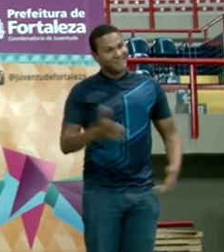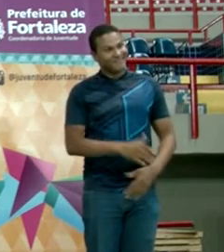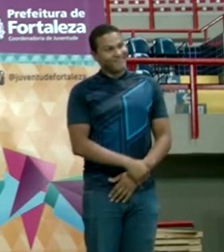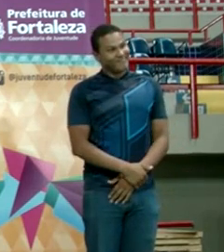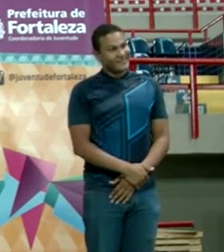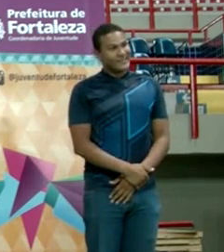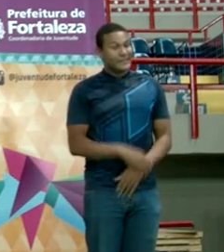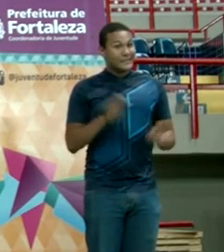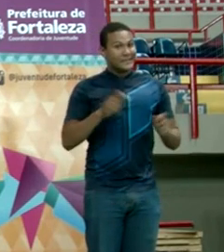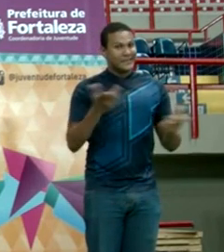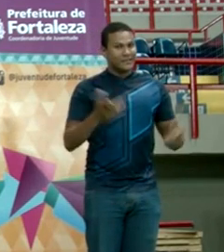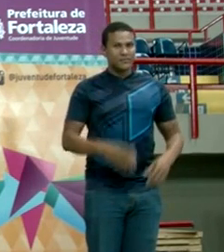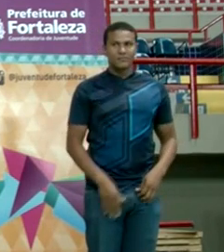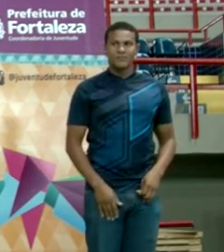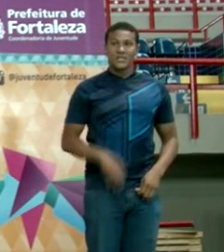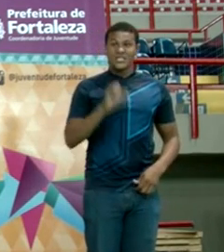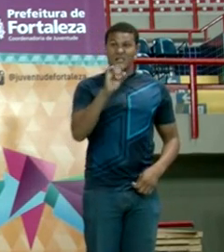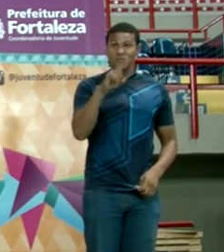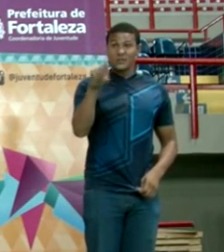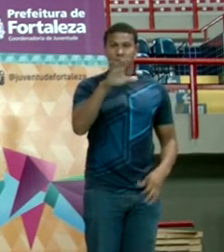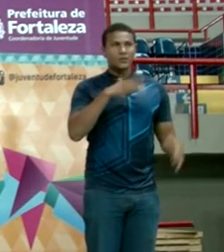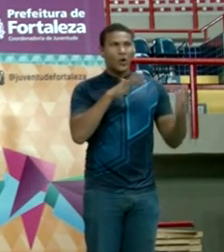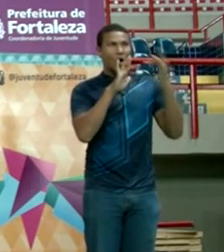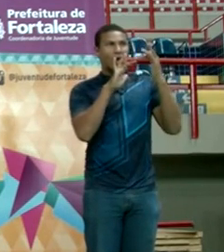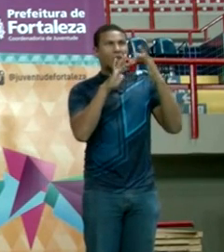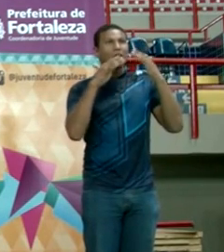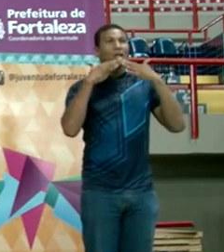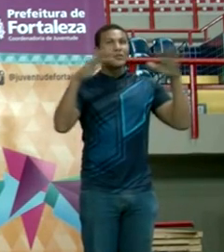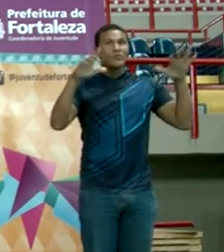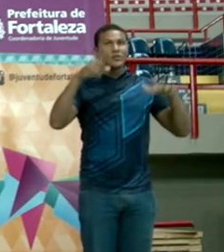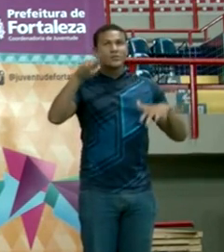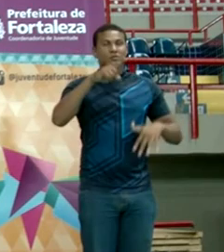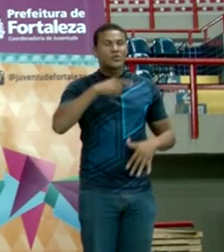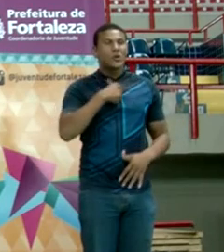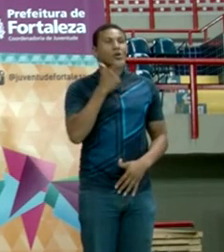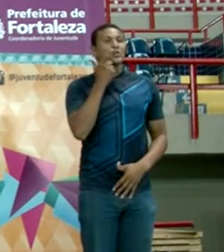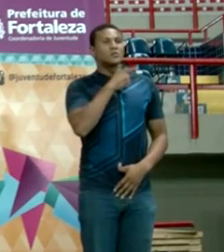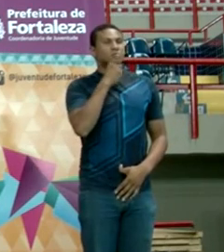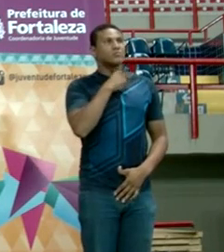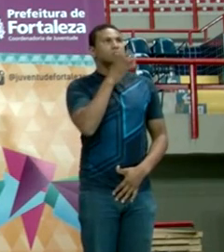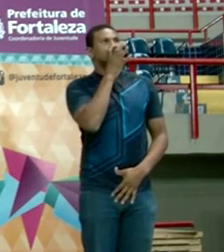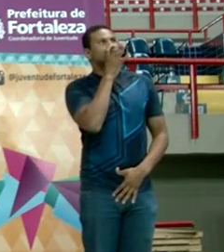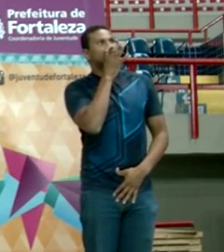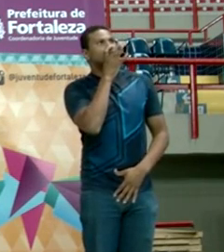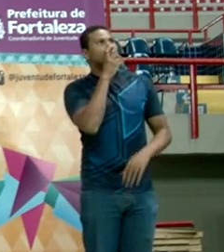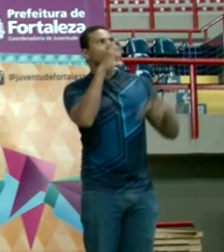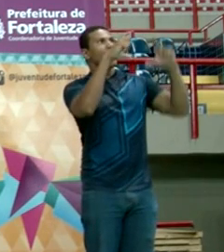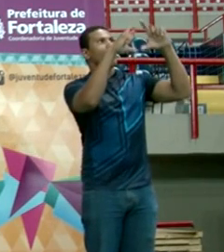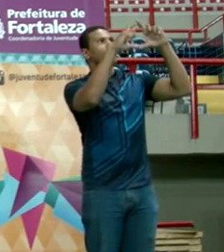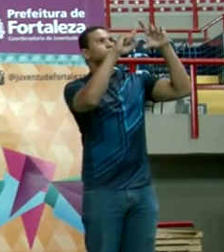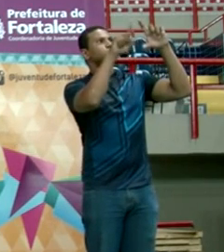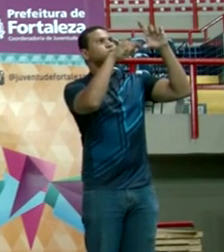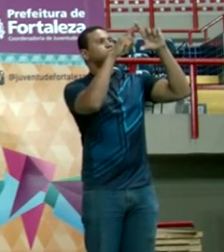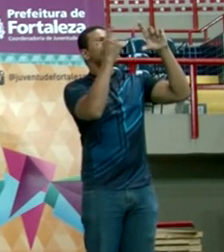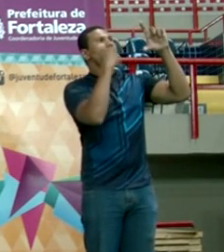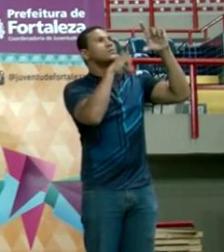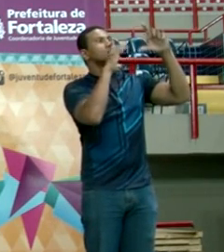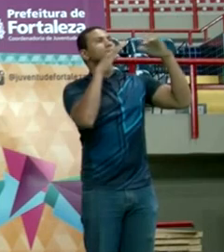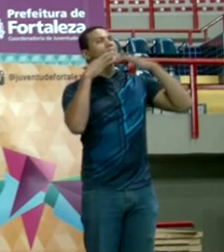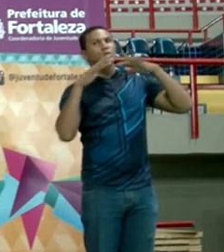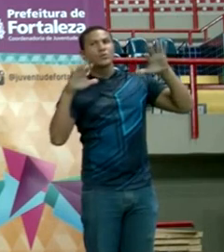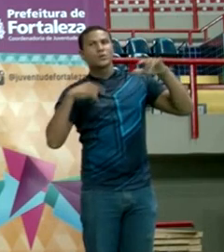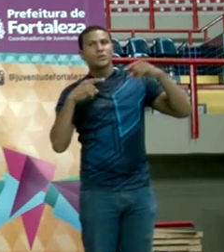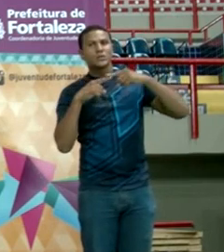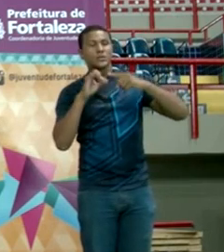Quanto mais você estiver em contato com a natureza, mais você observa os efeitos da lua cheia, mais. Se